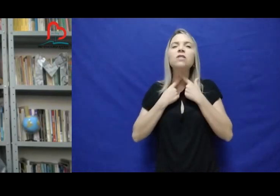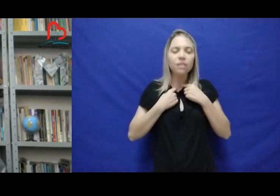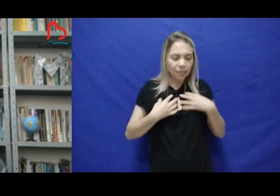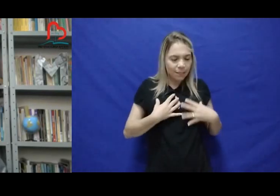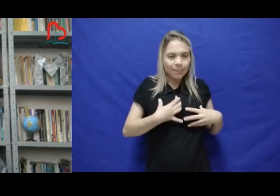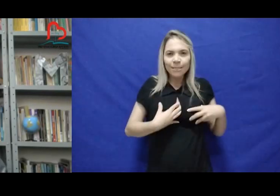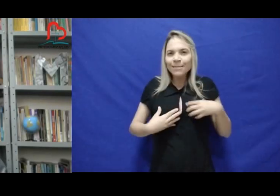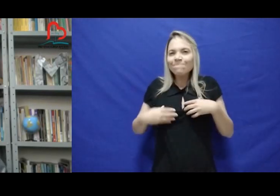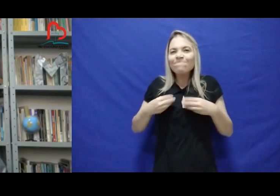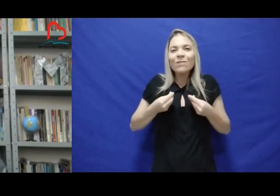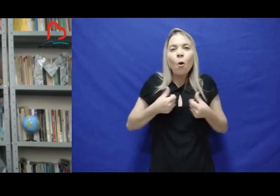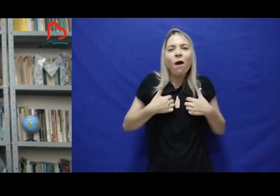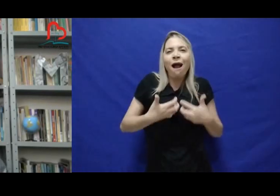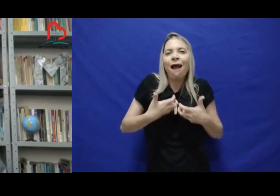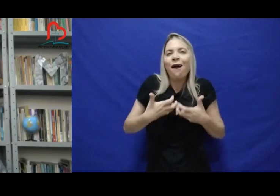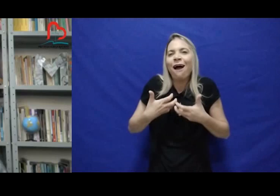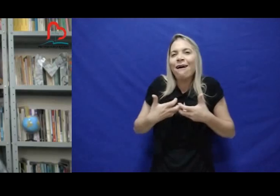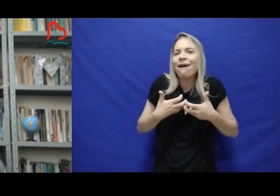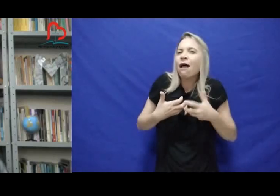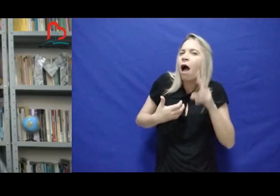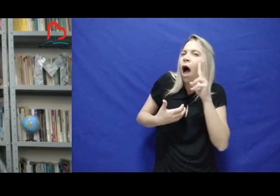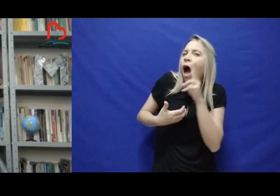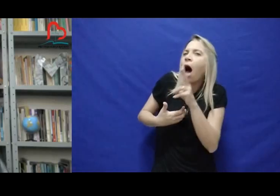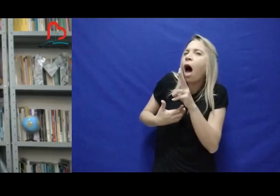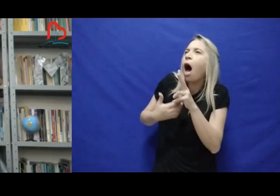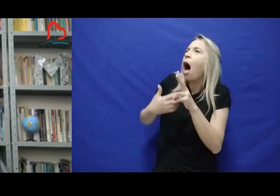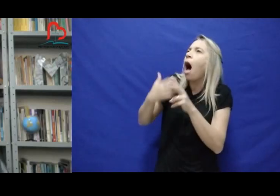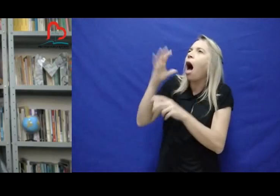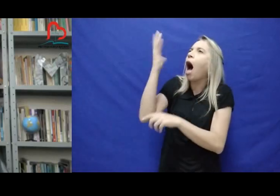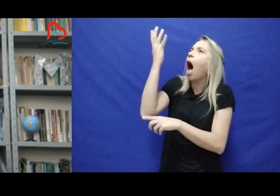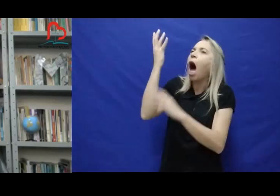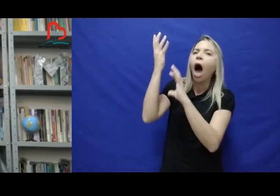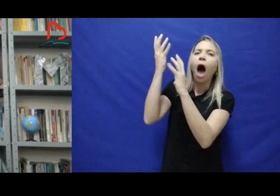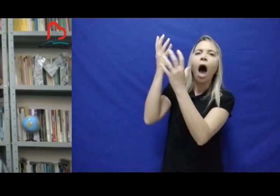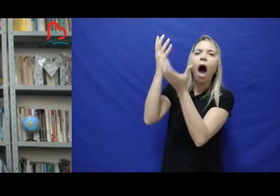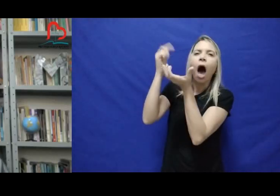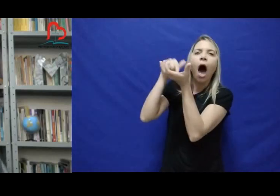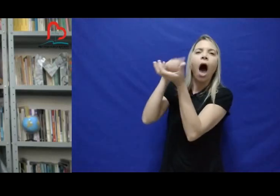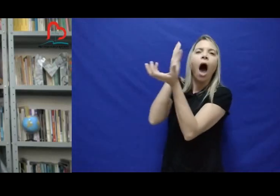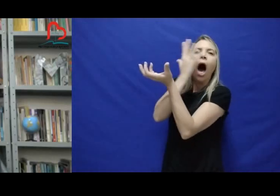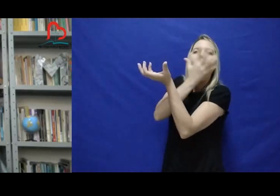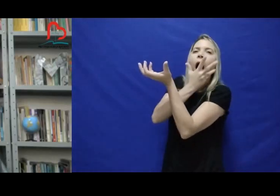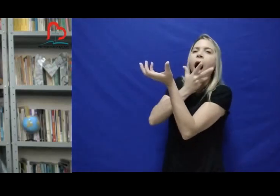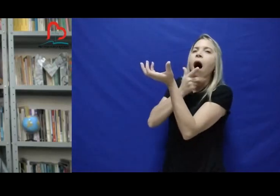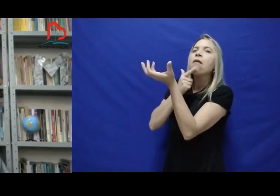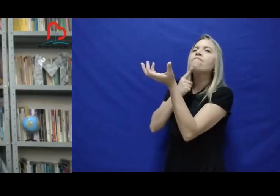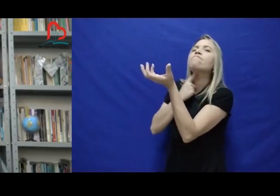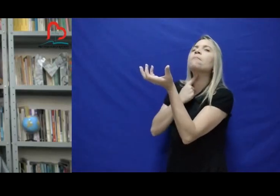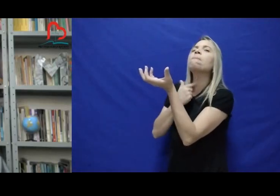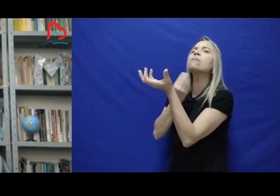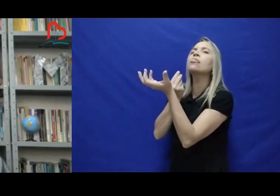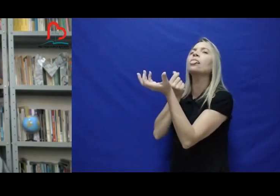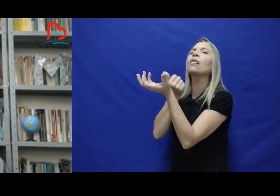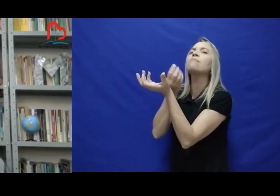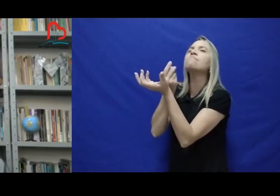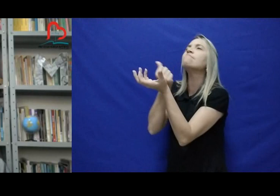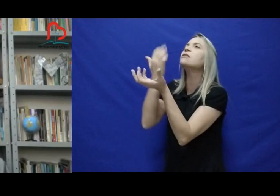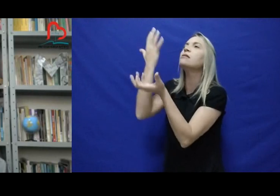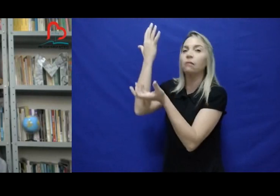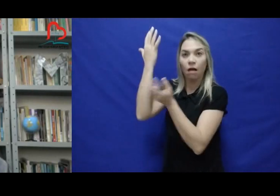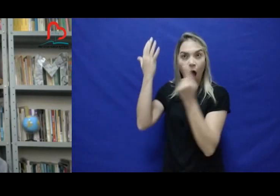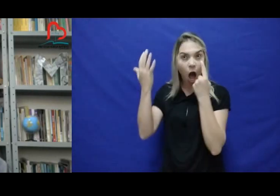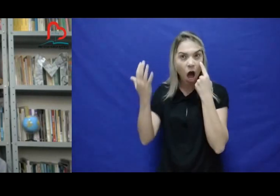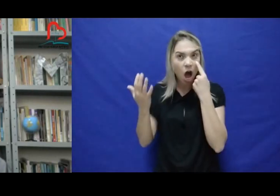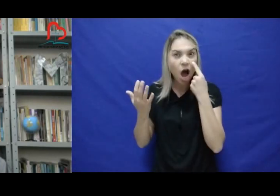cederam à vontade da carne. É fruta boa para se comer. Deus me tem dado tudo